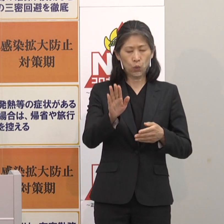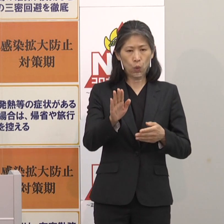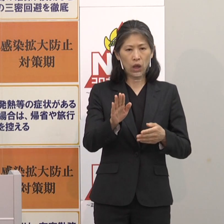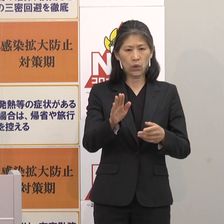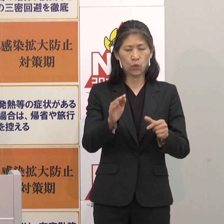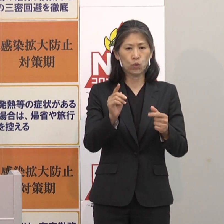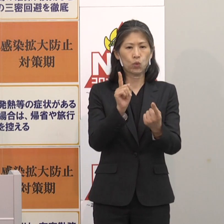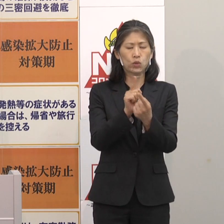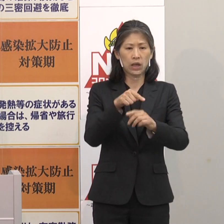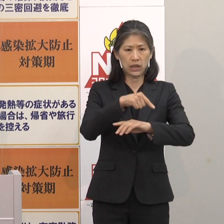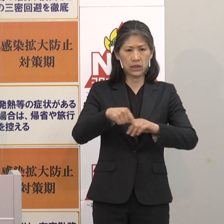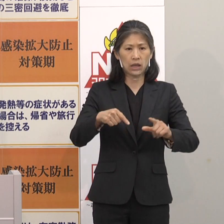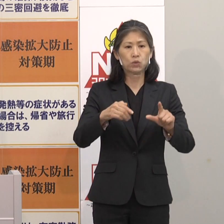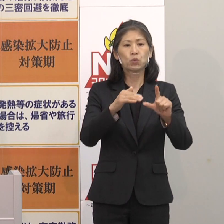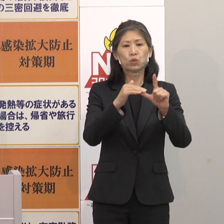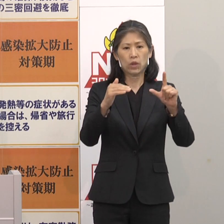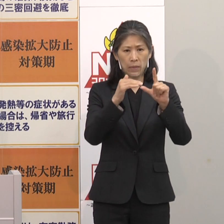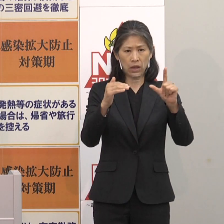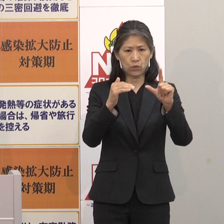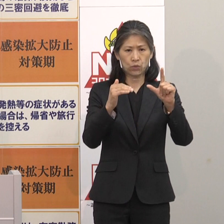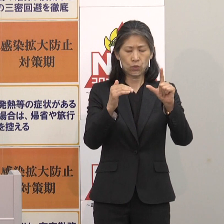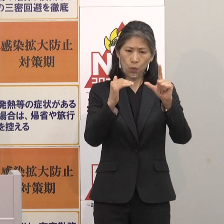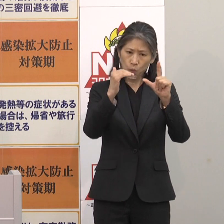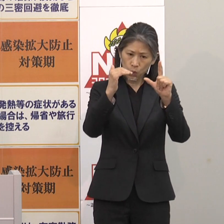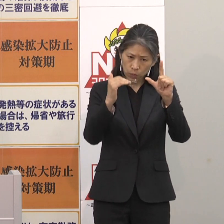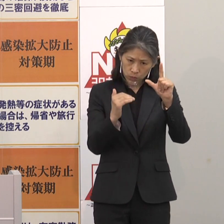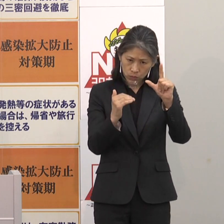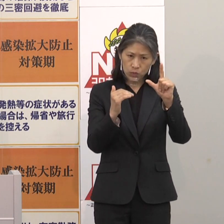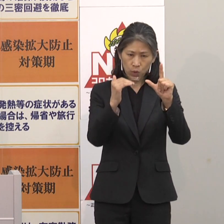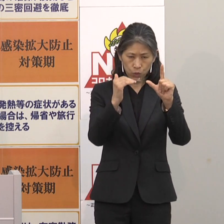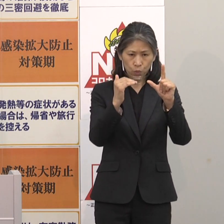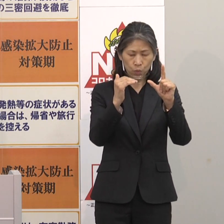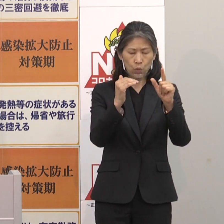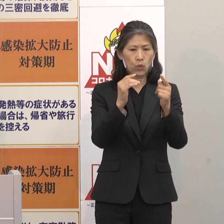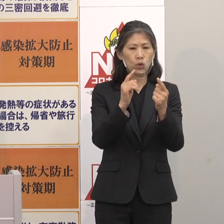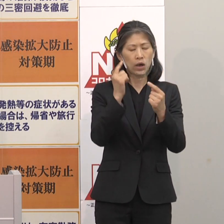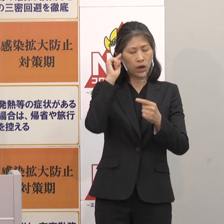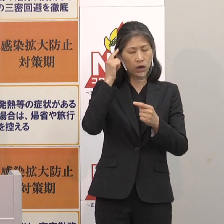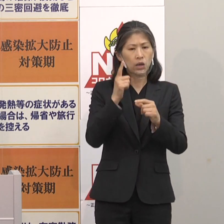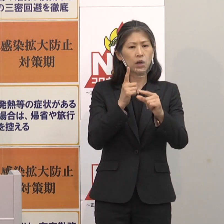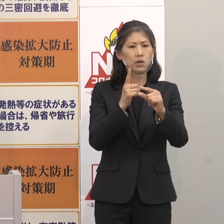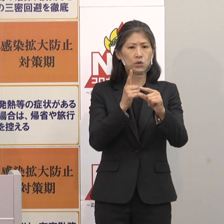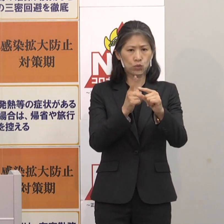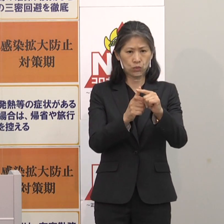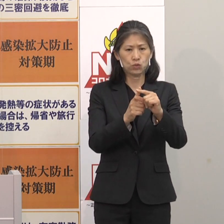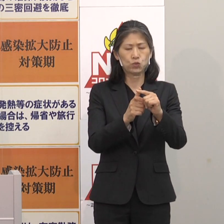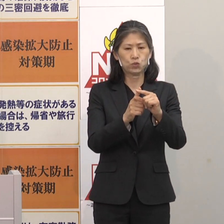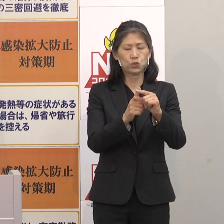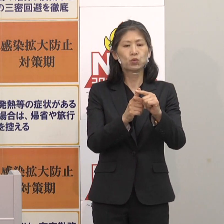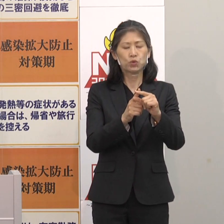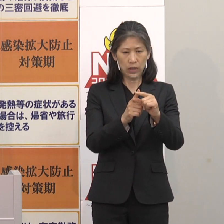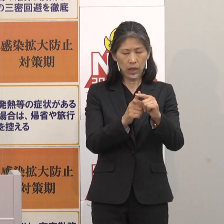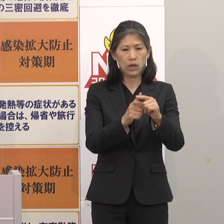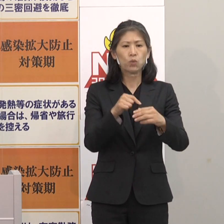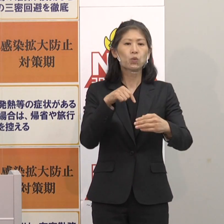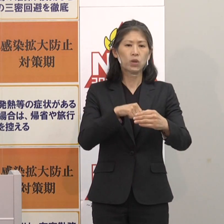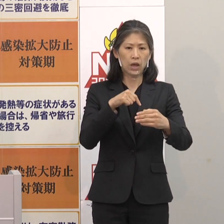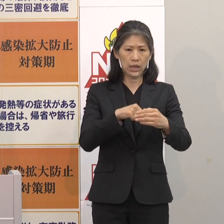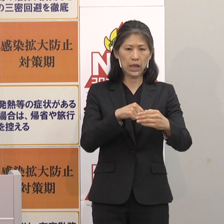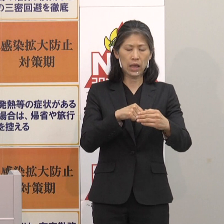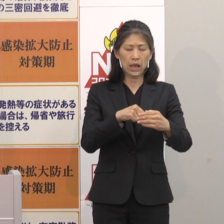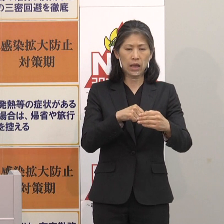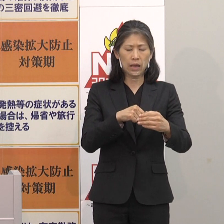具体的なその給食ということでの 話はまだそ